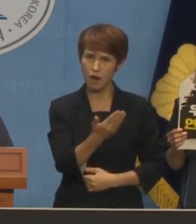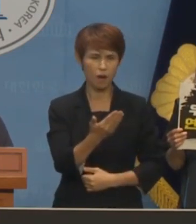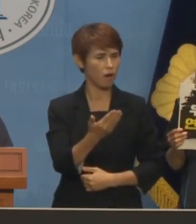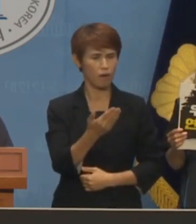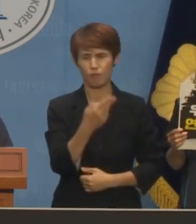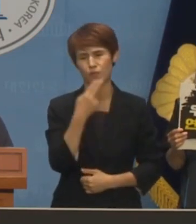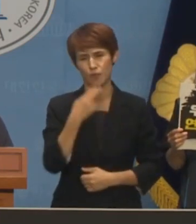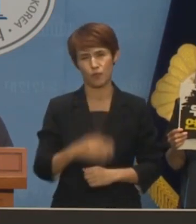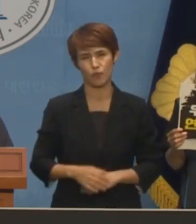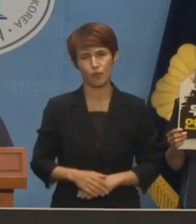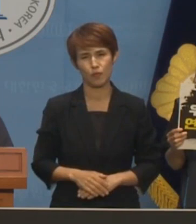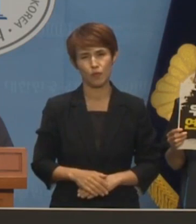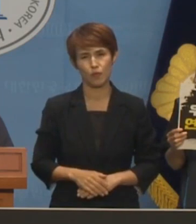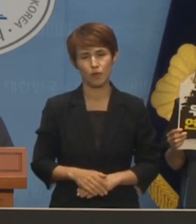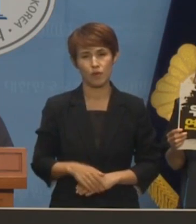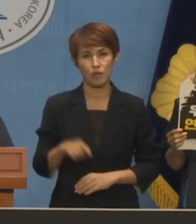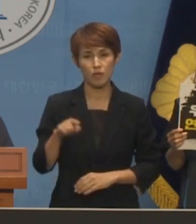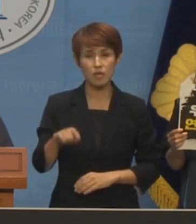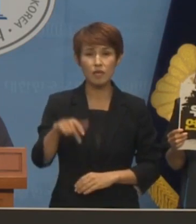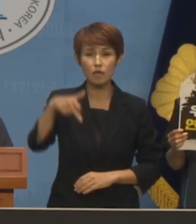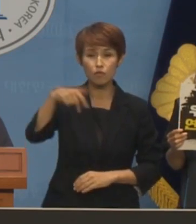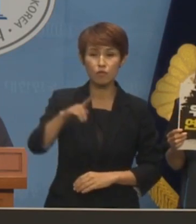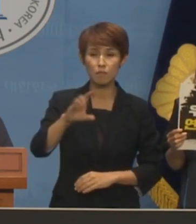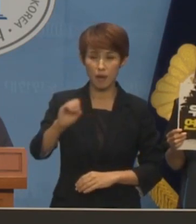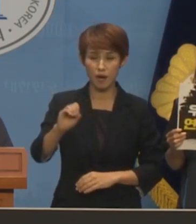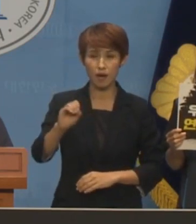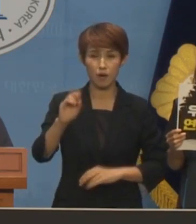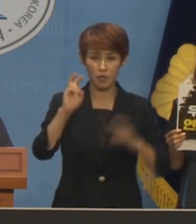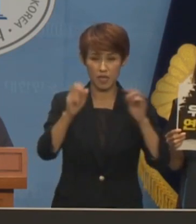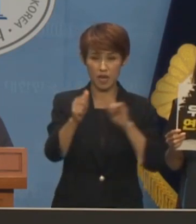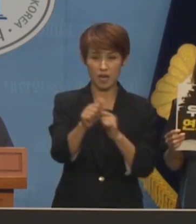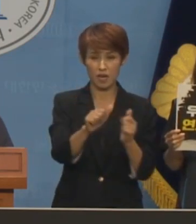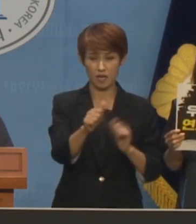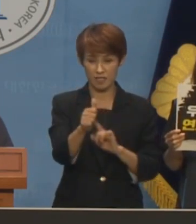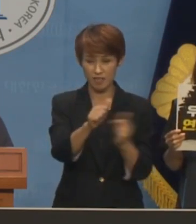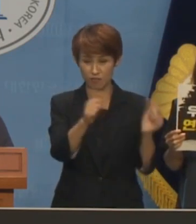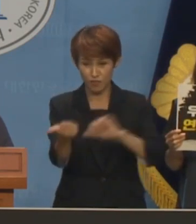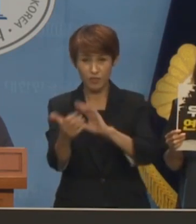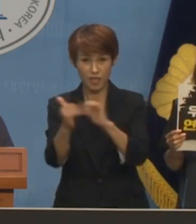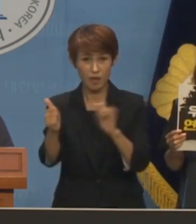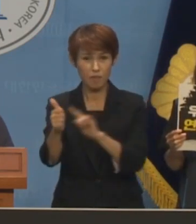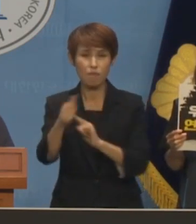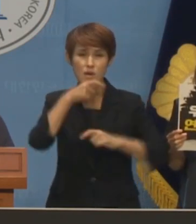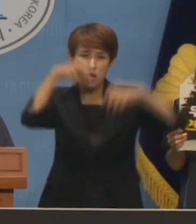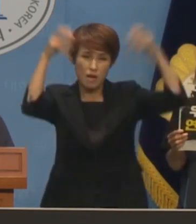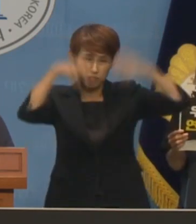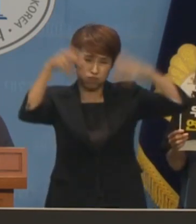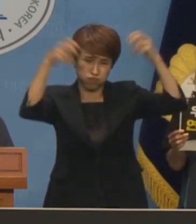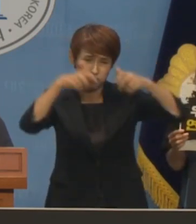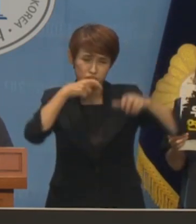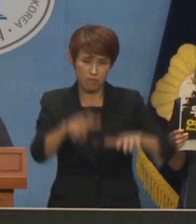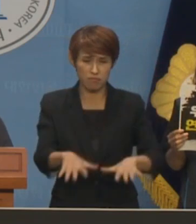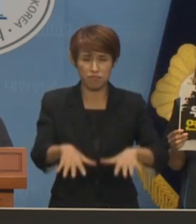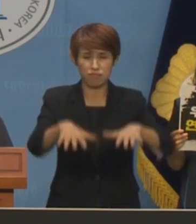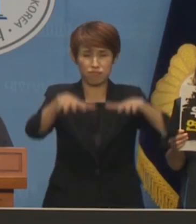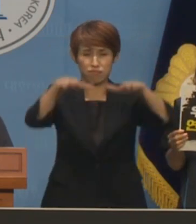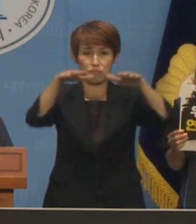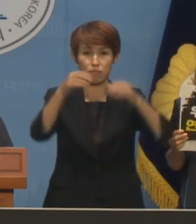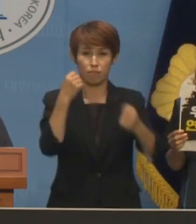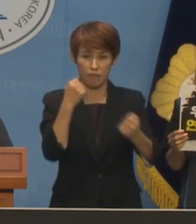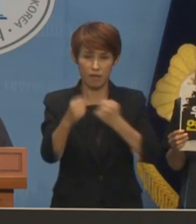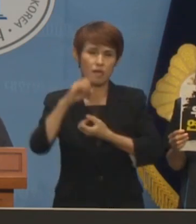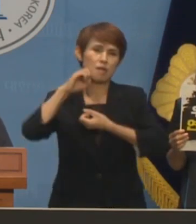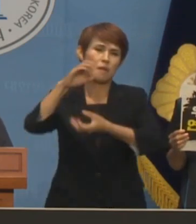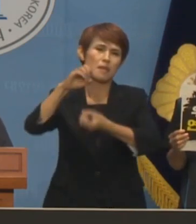이번에 사망하신 쿠팡 카플렉스 노동자도 포구가 쏟아지고 천에 물이 불어나는 위험한 환경에서 배달을 해야